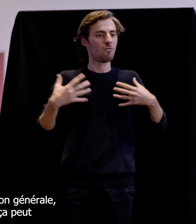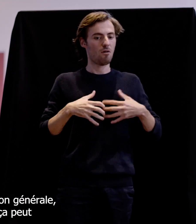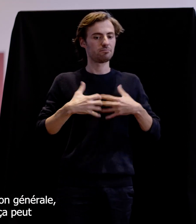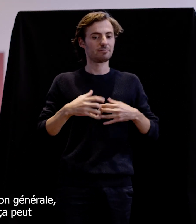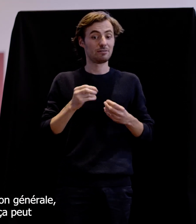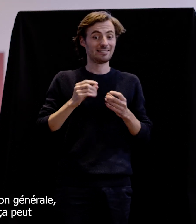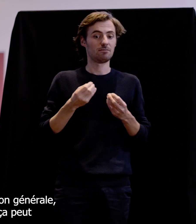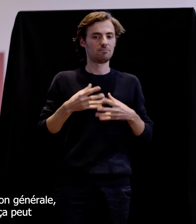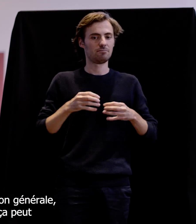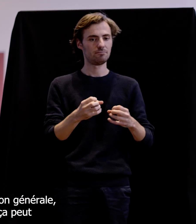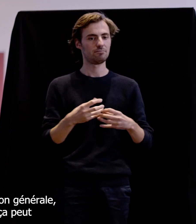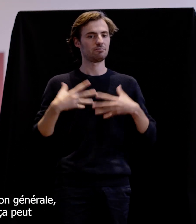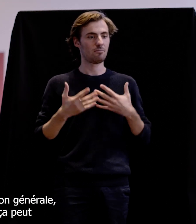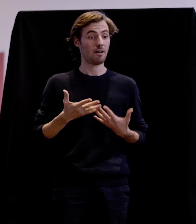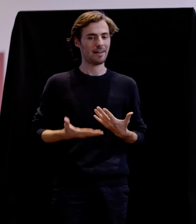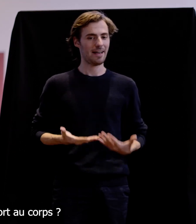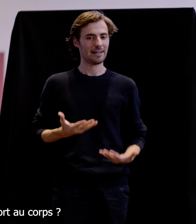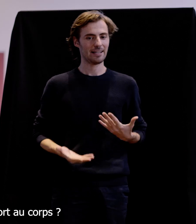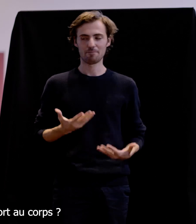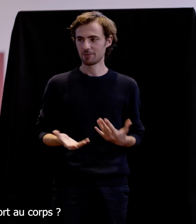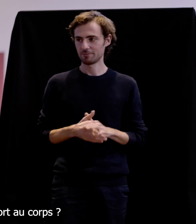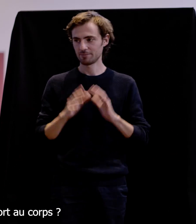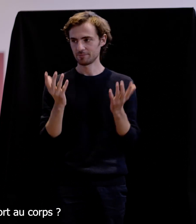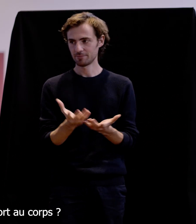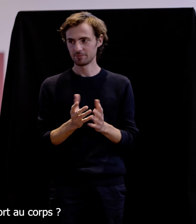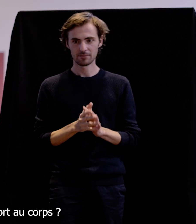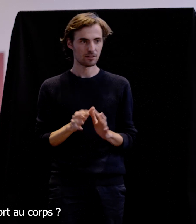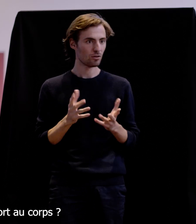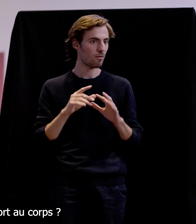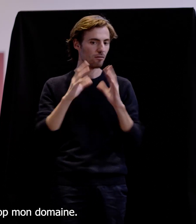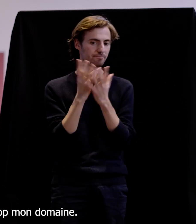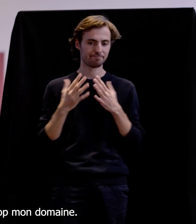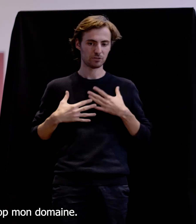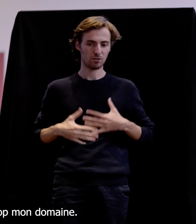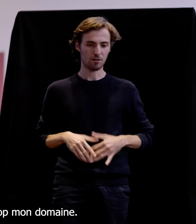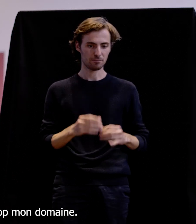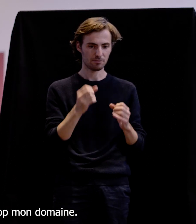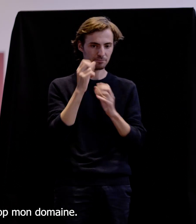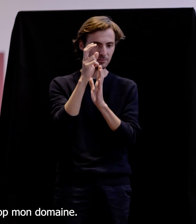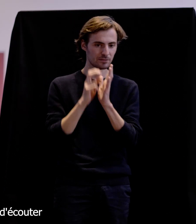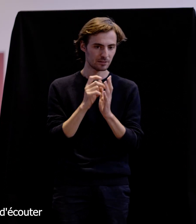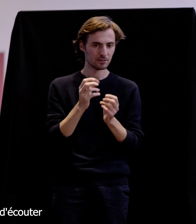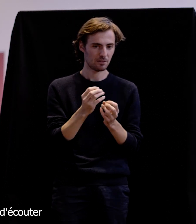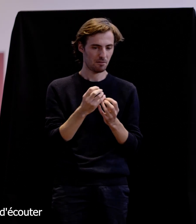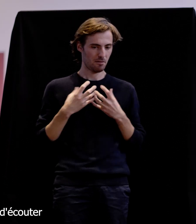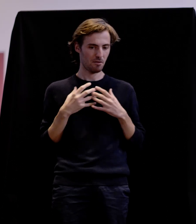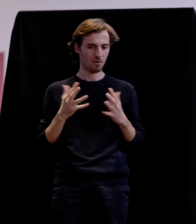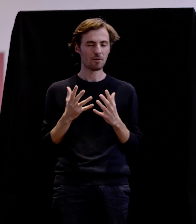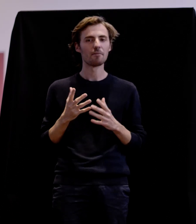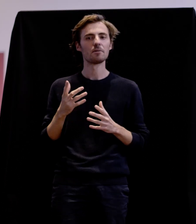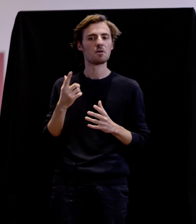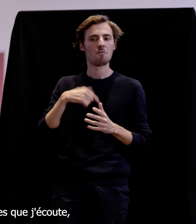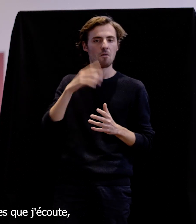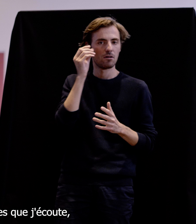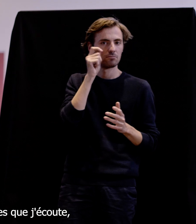d'une façon générale, comment ça peut impacter le rapport au corps. Donc, c'est pas trop mon domaine, mais à force d'écouter